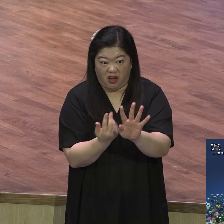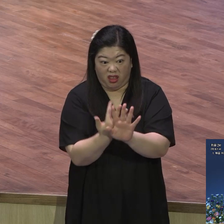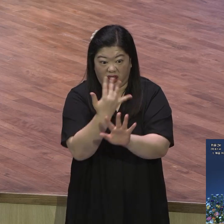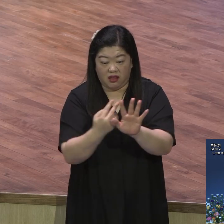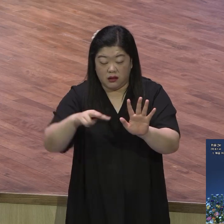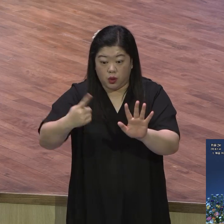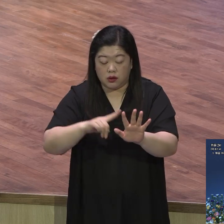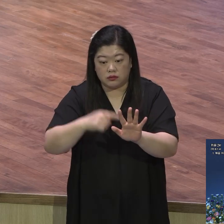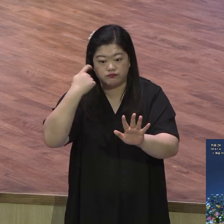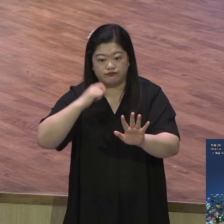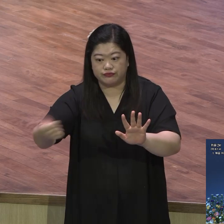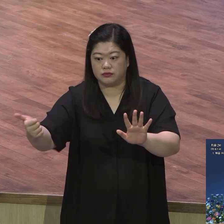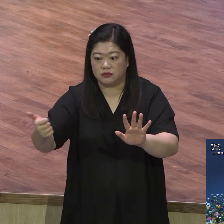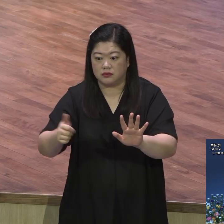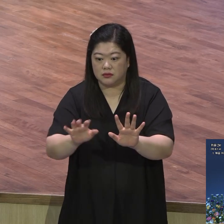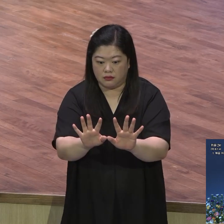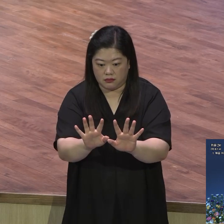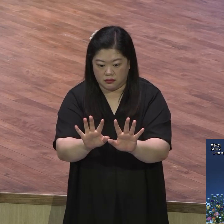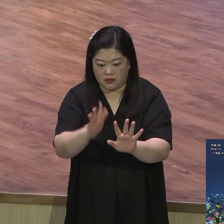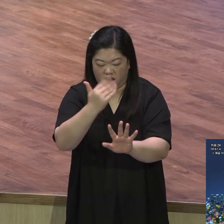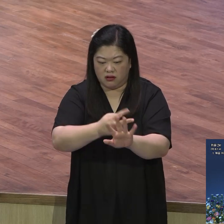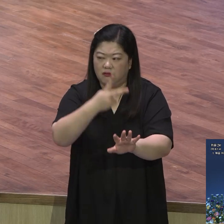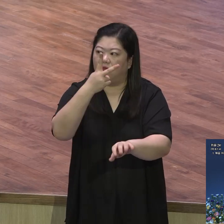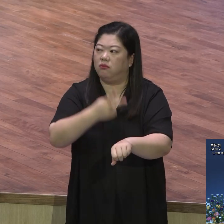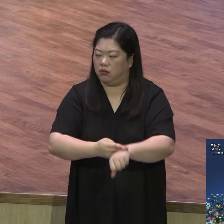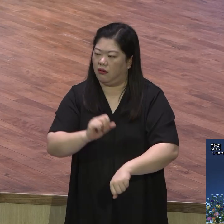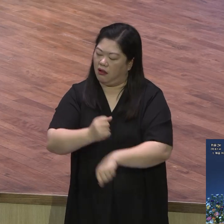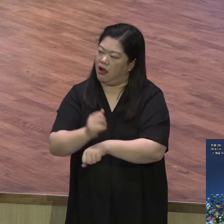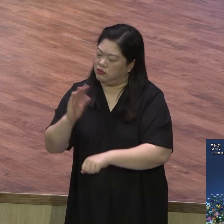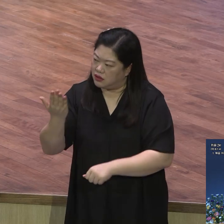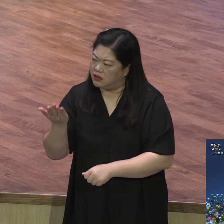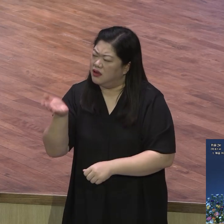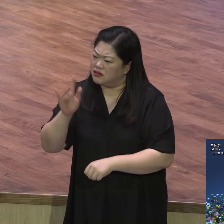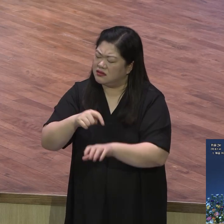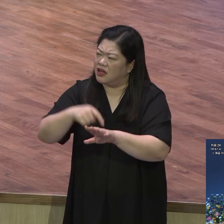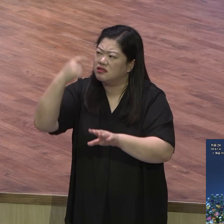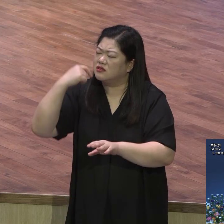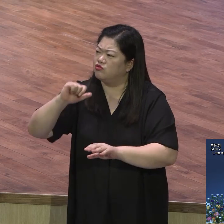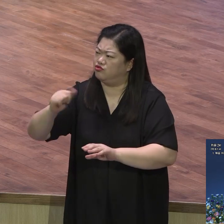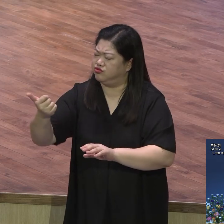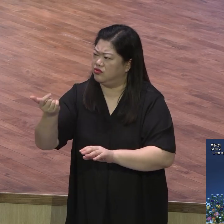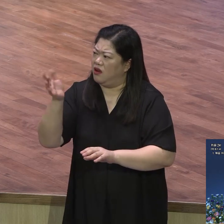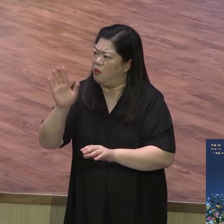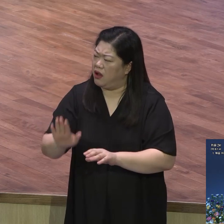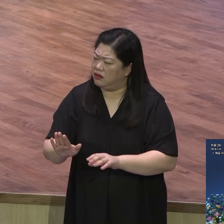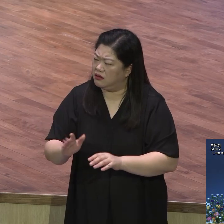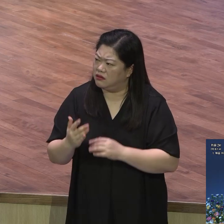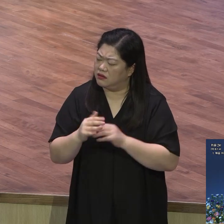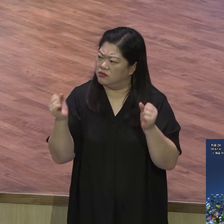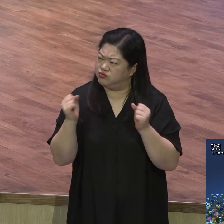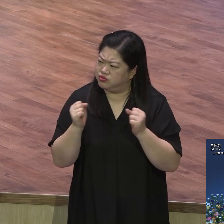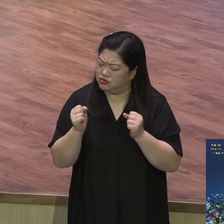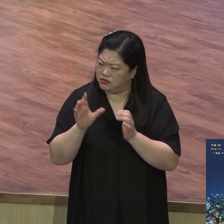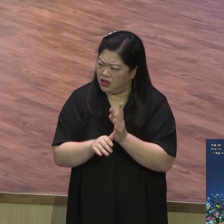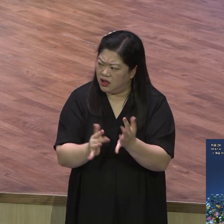그게 제일 고민입니다. 안 할 수도 없고 안 뗄 수도 없고 뗄 수도 없고 그런 고민이 많습니다. 그 일주일 동안 제가